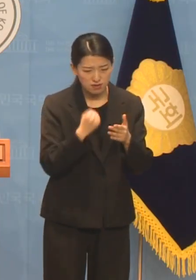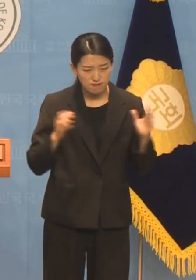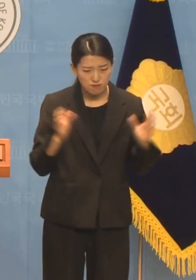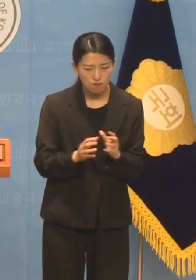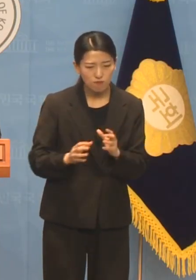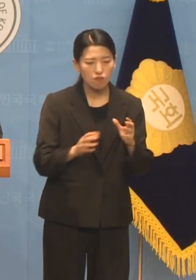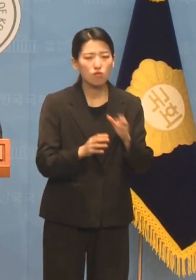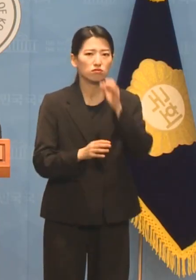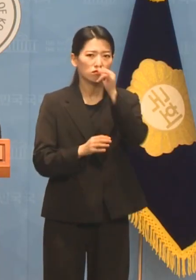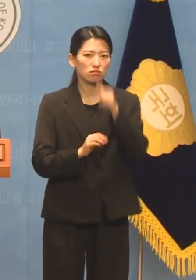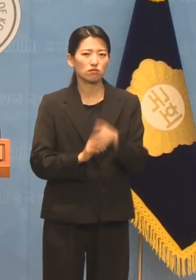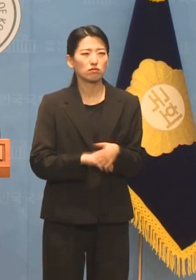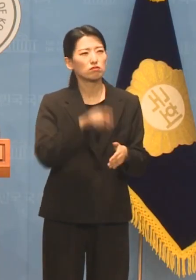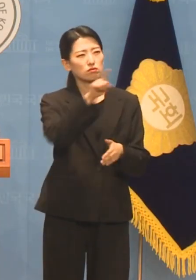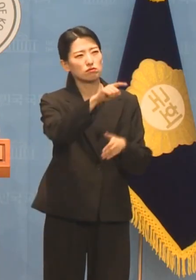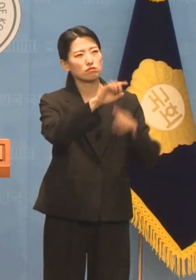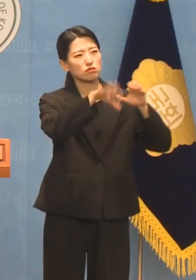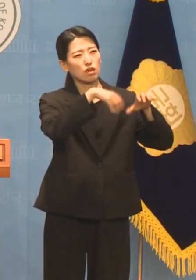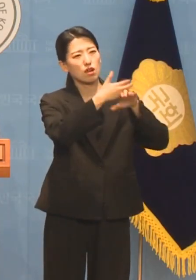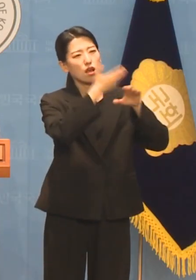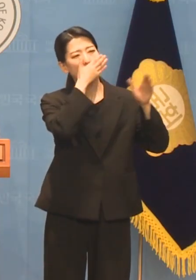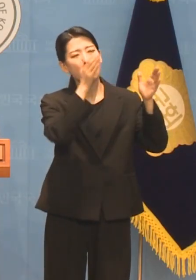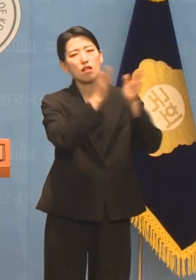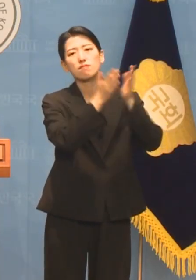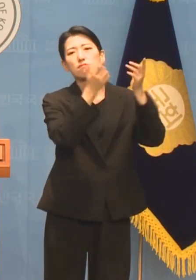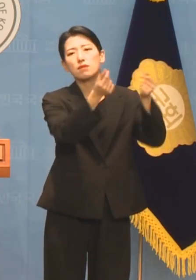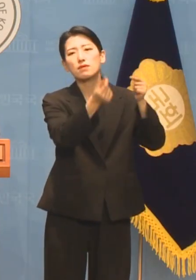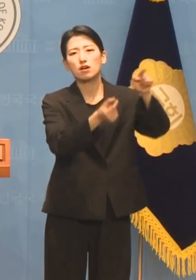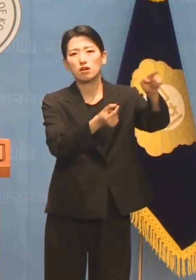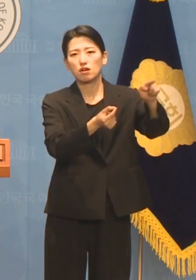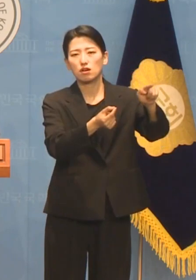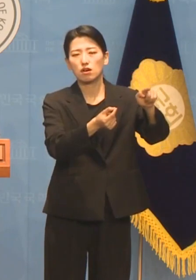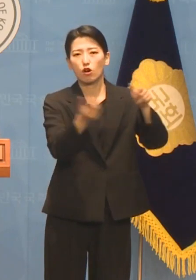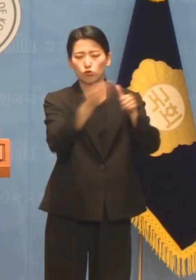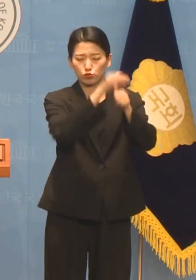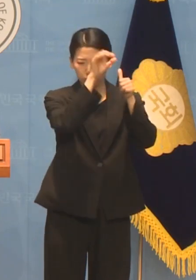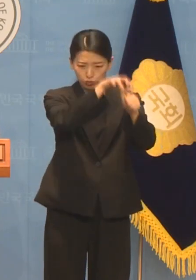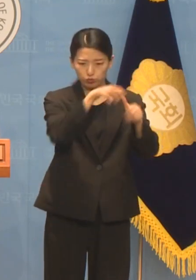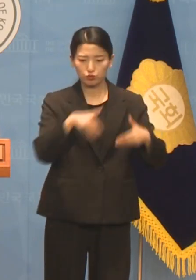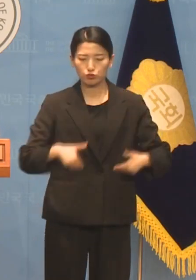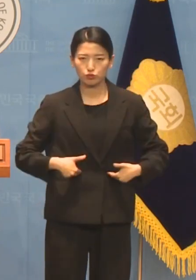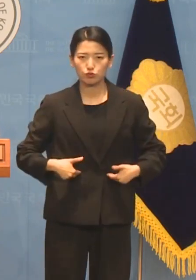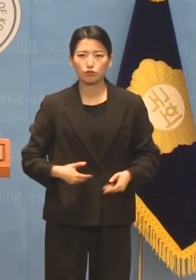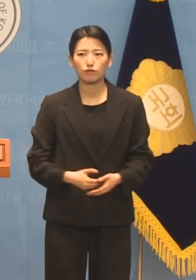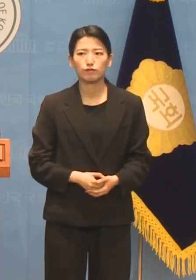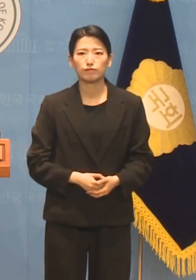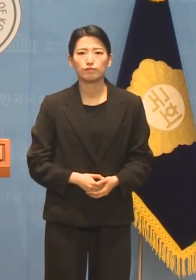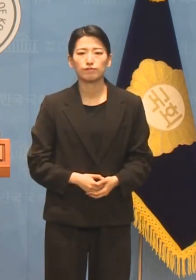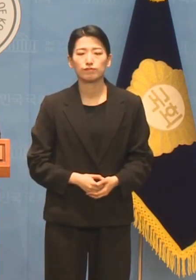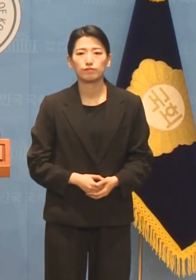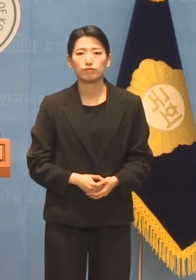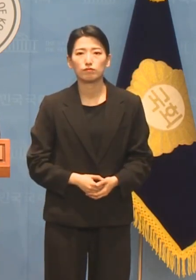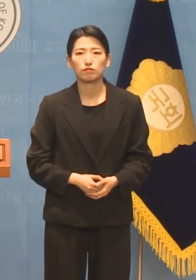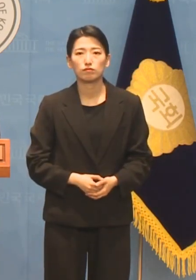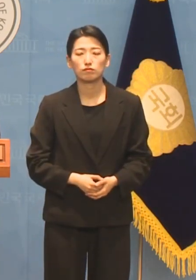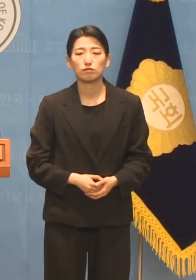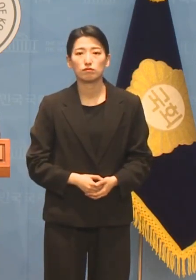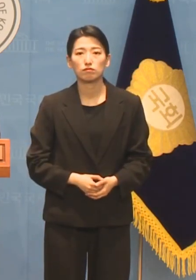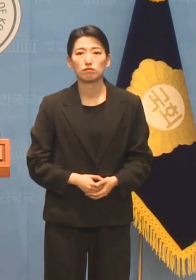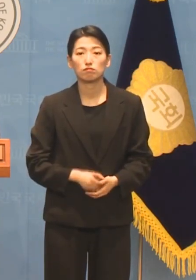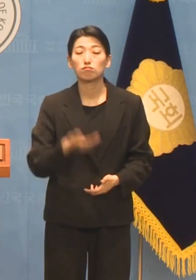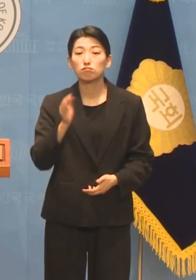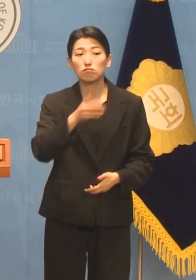내란의 공범으로 즉각 구속 수사해야 할 대상들일 뿐입니다. 그럼에도 이 무도한